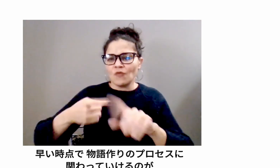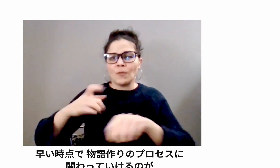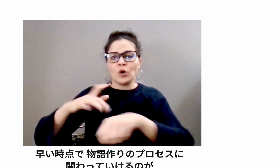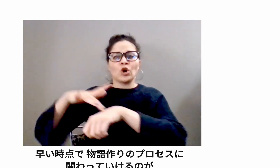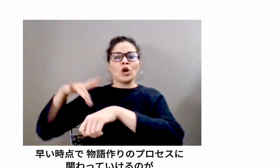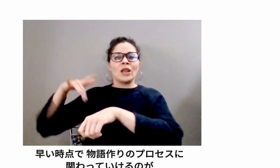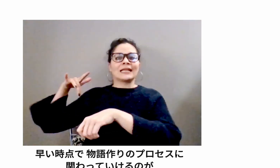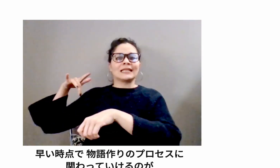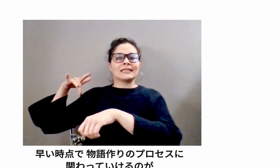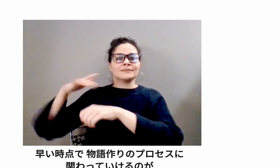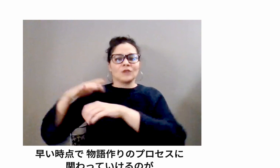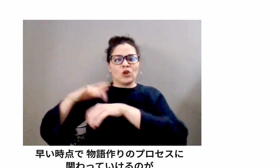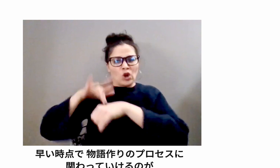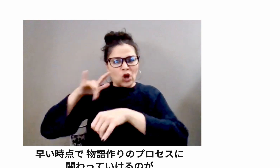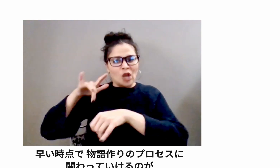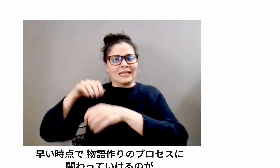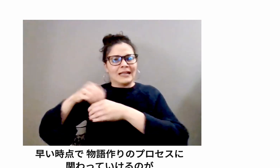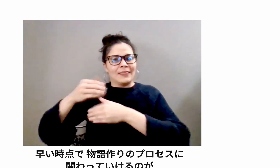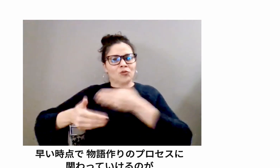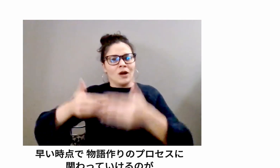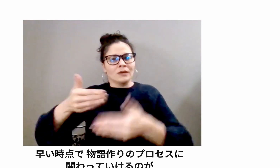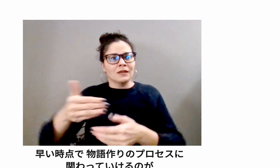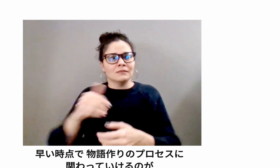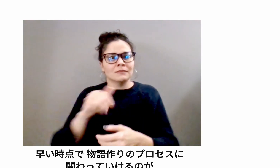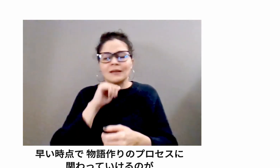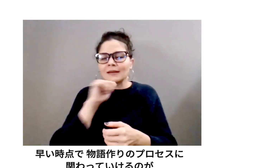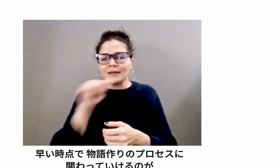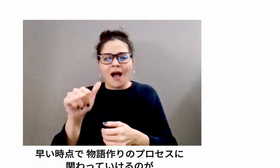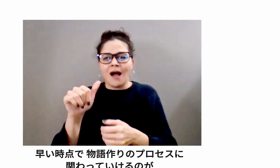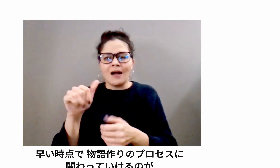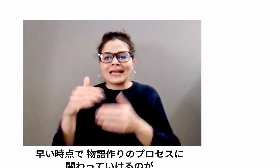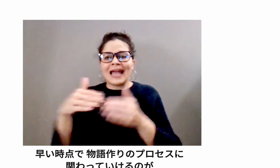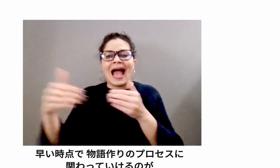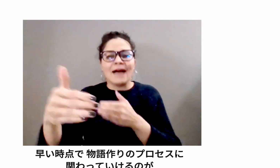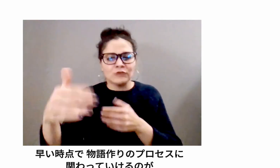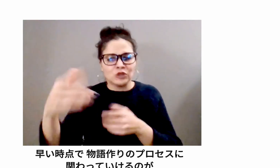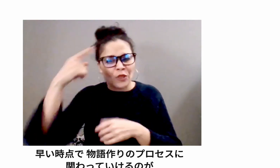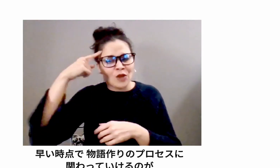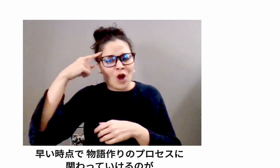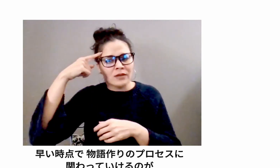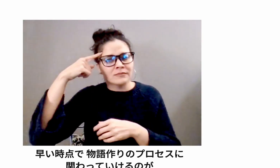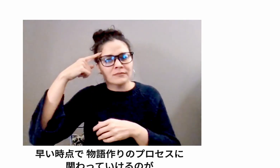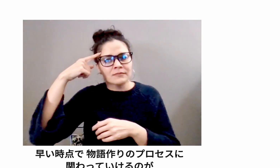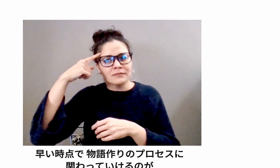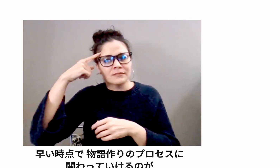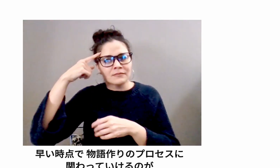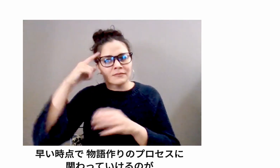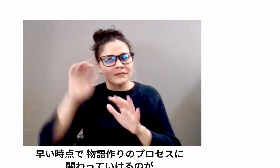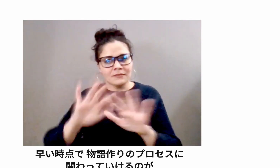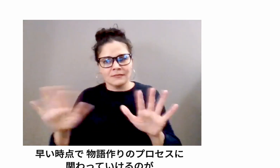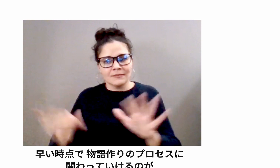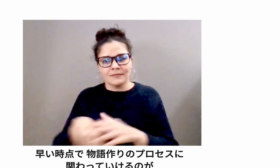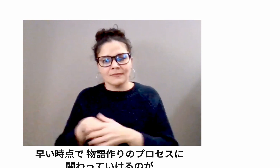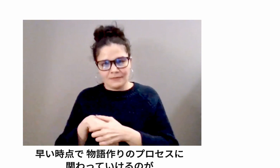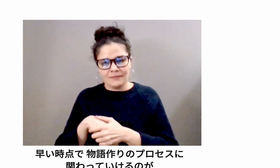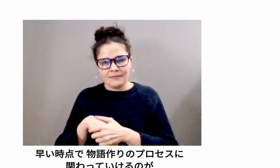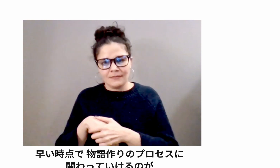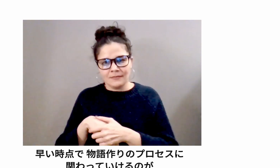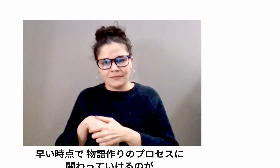セスの中に早い時点で関わってくれたらいいと思います。終わった後ではなく早い時点でその物語作りの中に関わっ